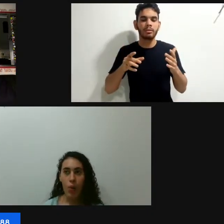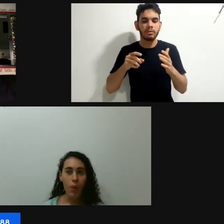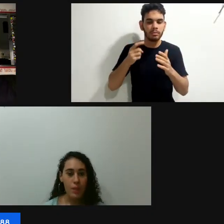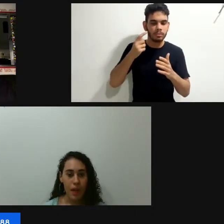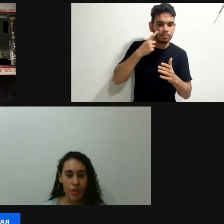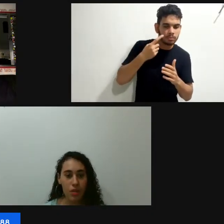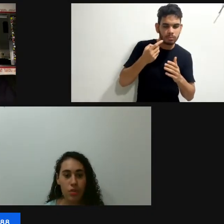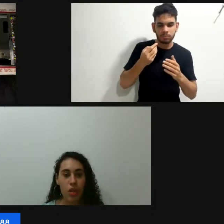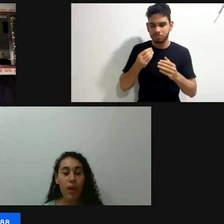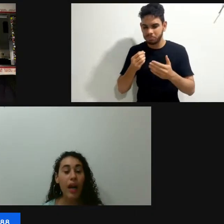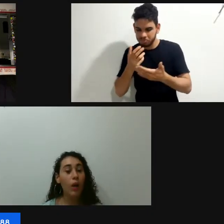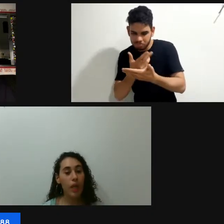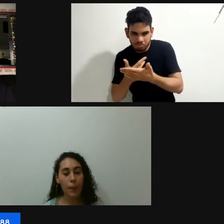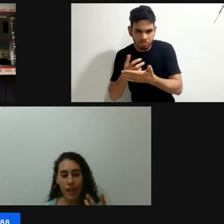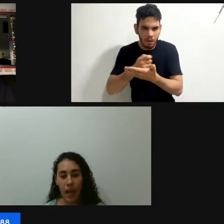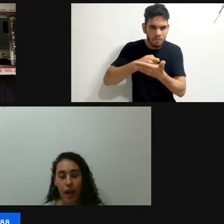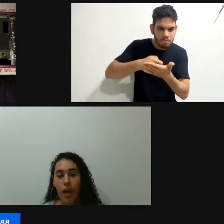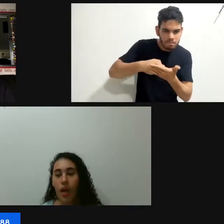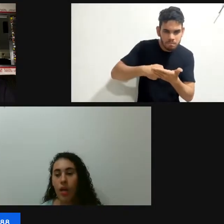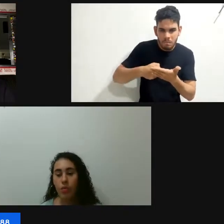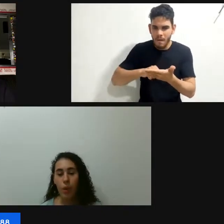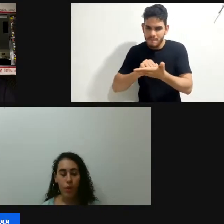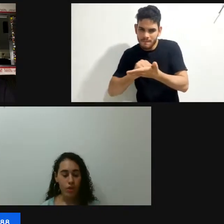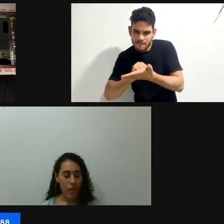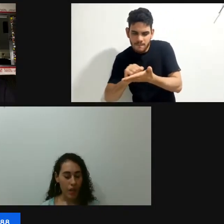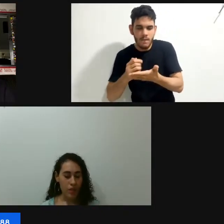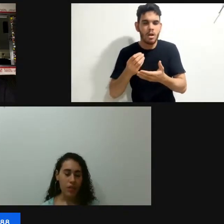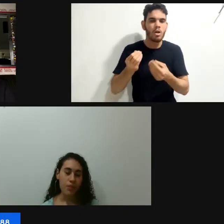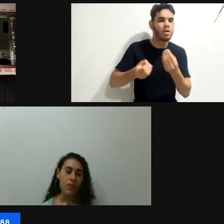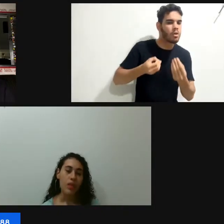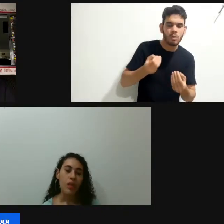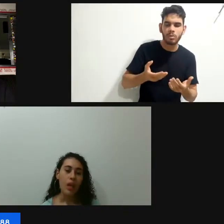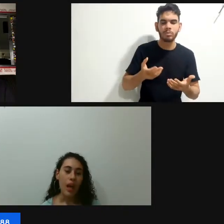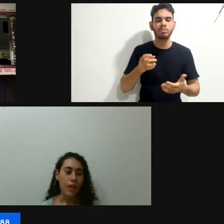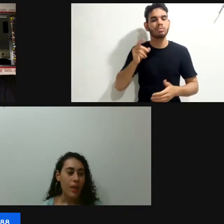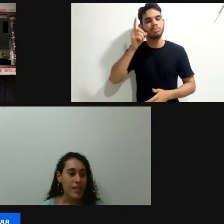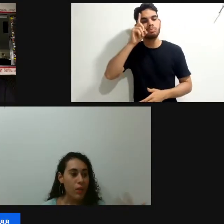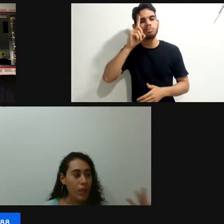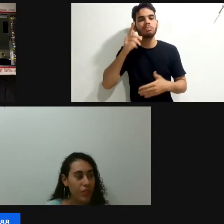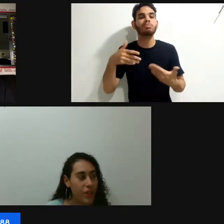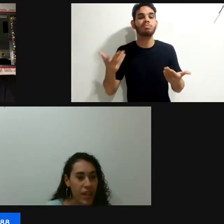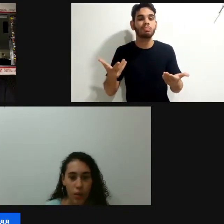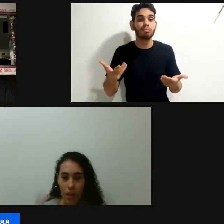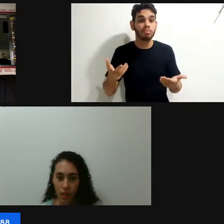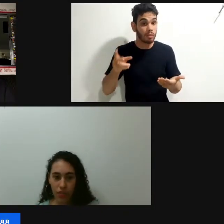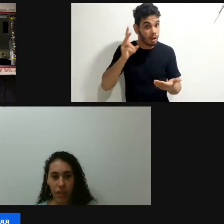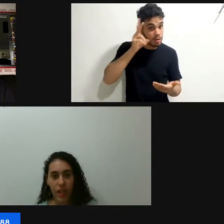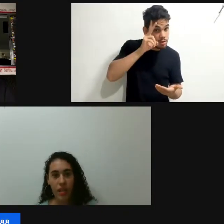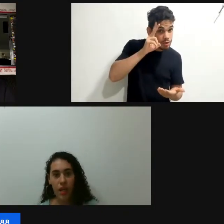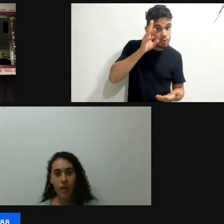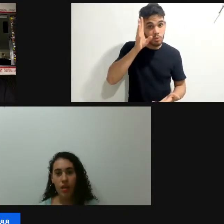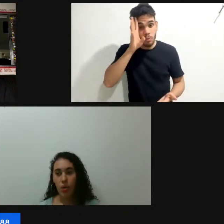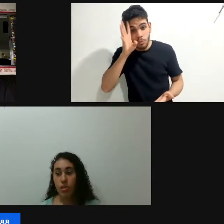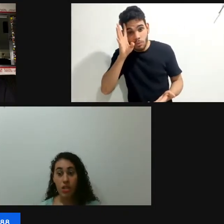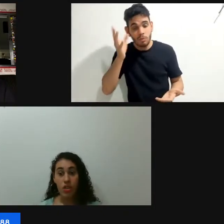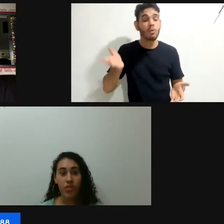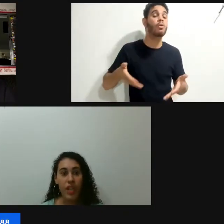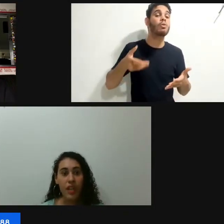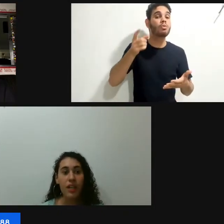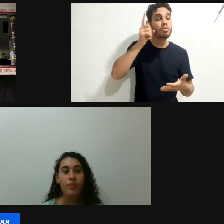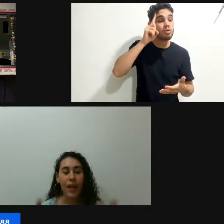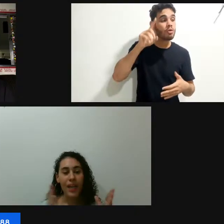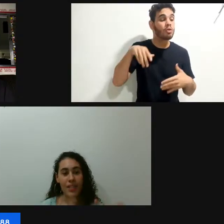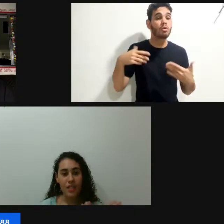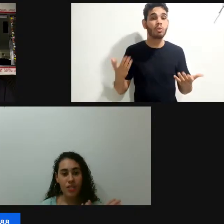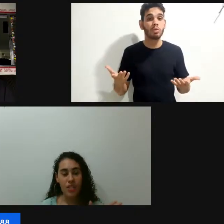fazer algumas páginas do seu mangá ou trabalhar numa postagem? Aí é segunda-feira, quarta-feira,